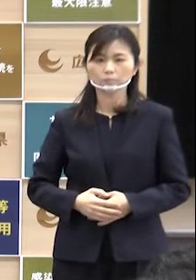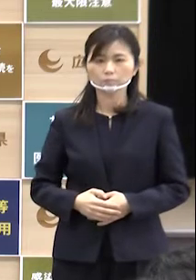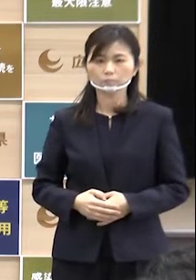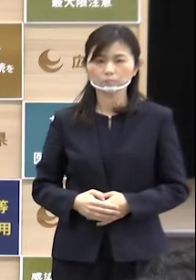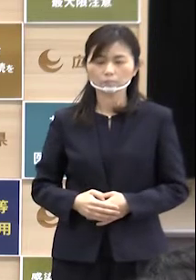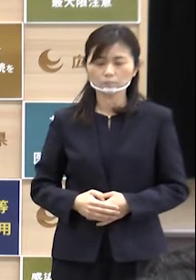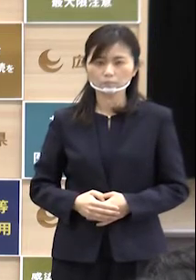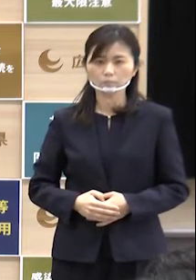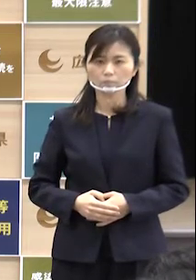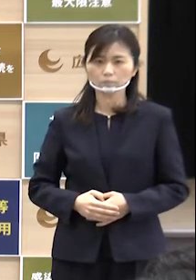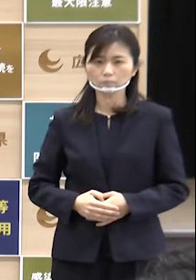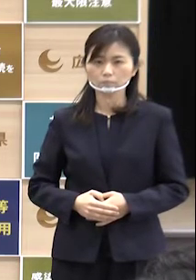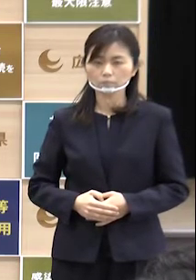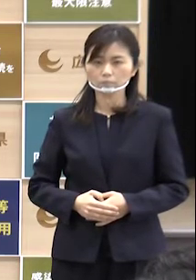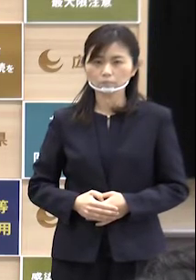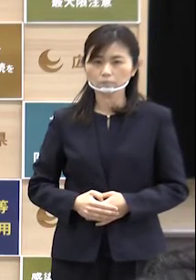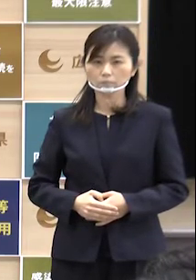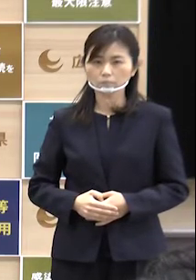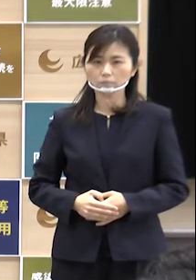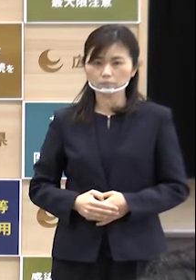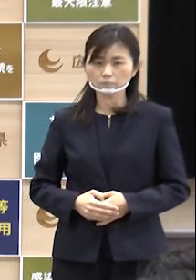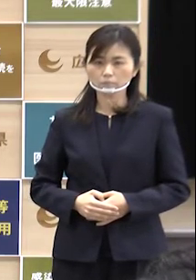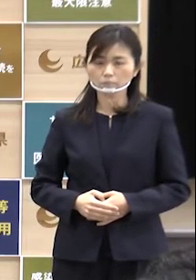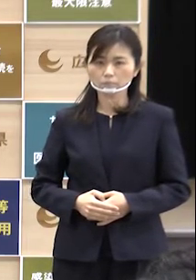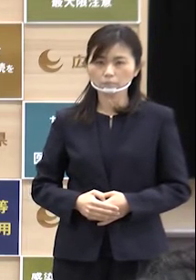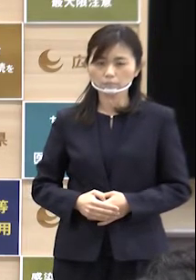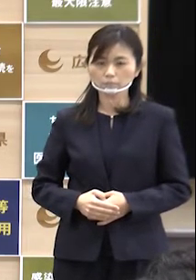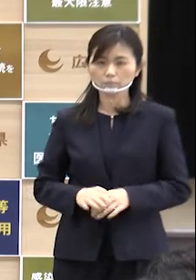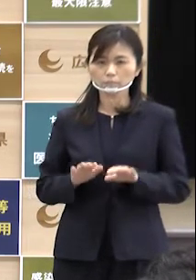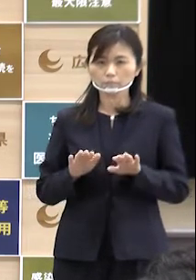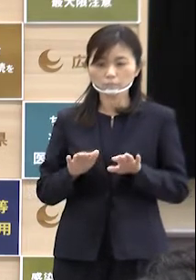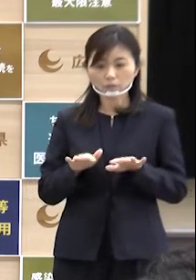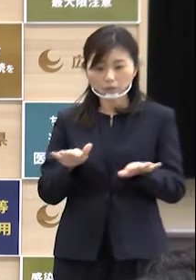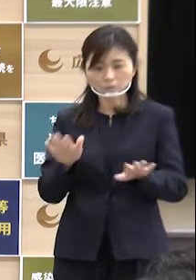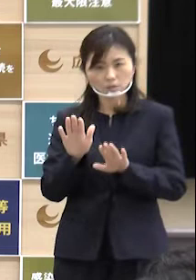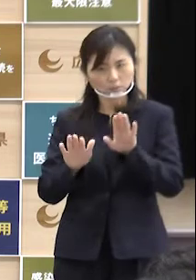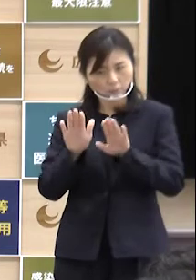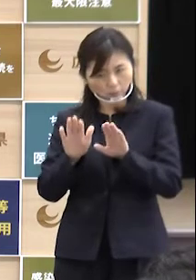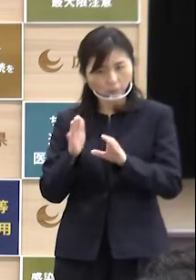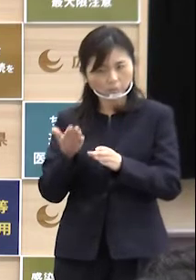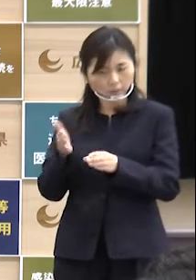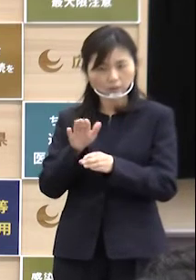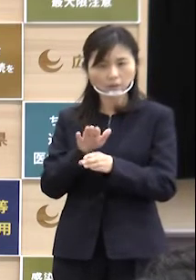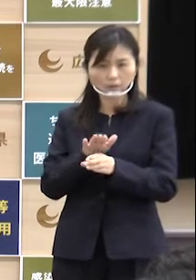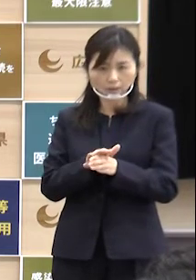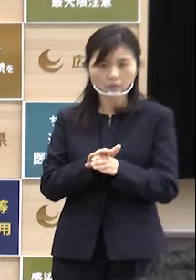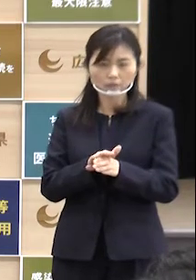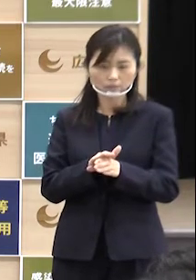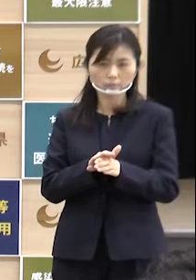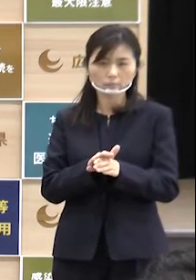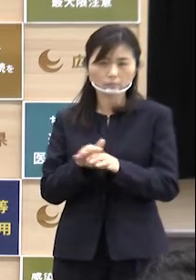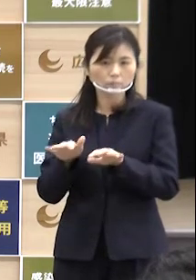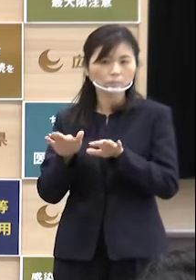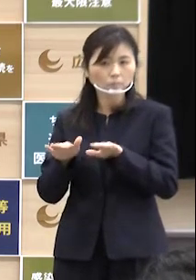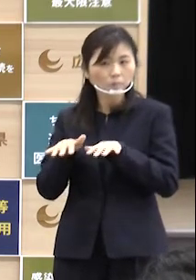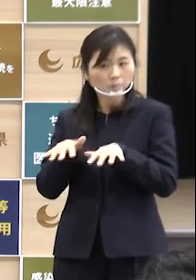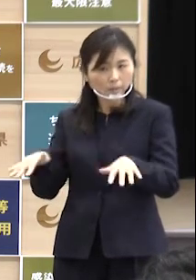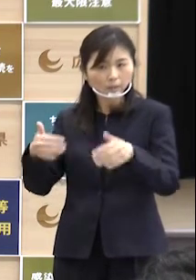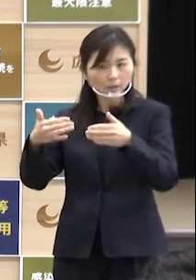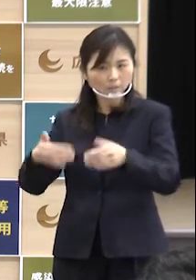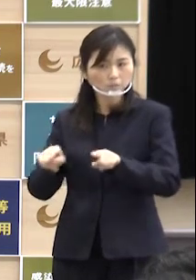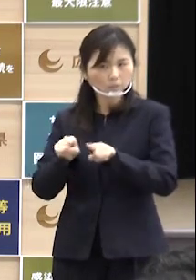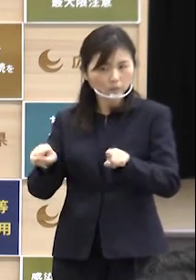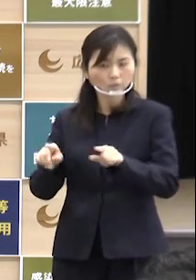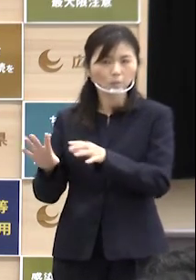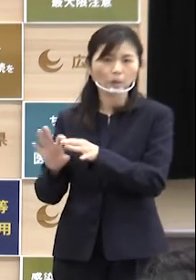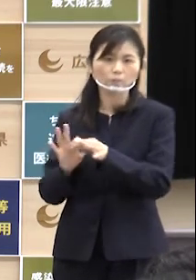えています。このため、現時点の感染状況を踏まえて、現在のまん延防止等重点措置を継